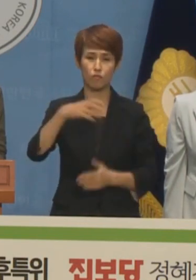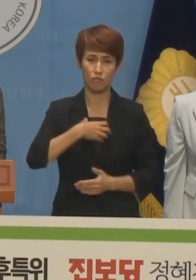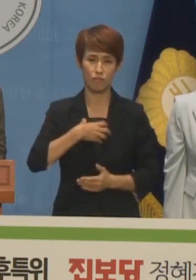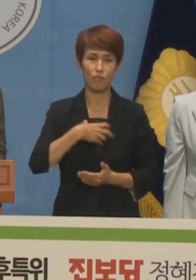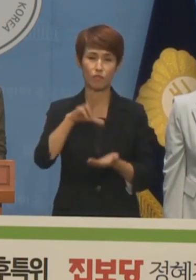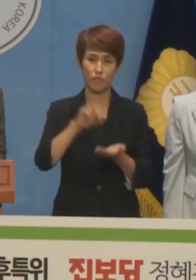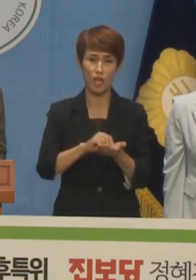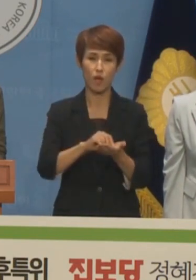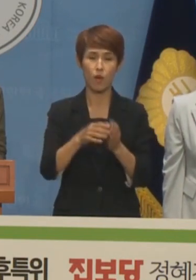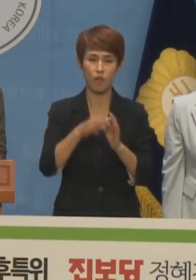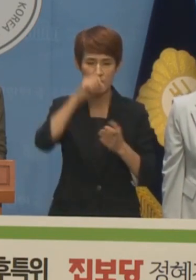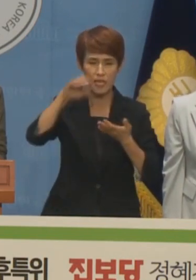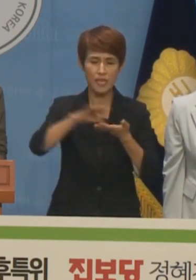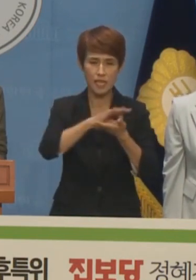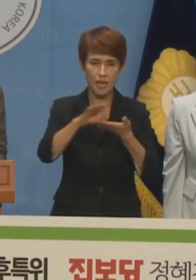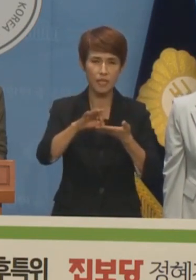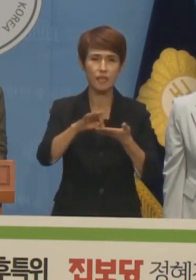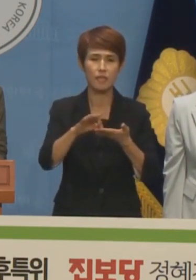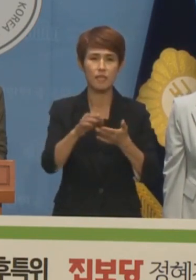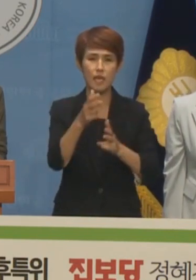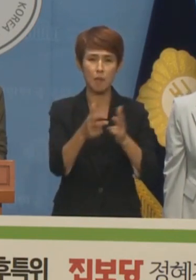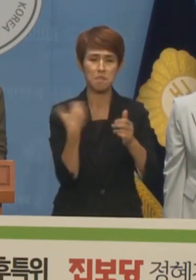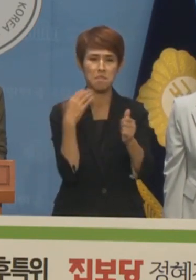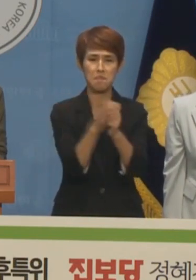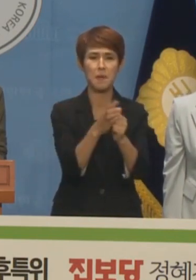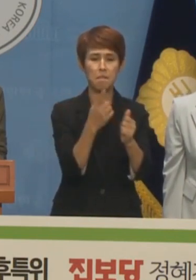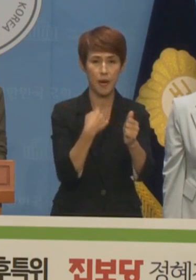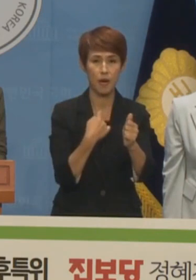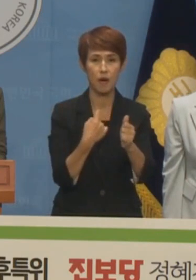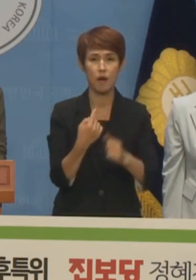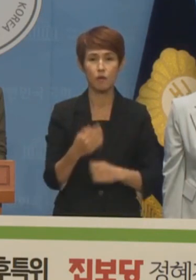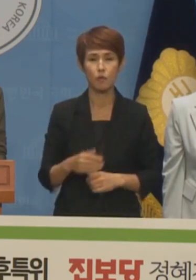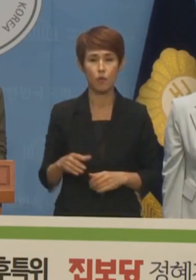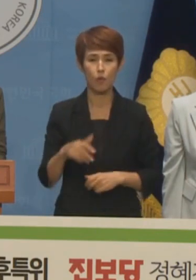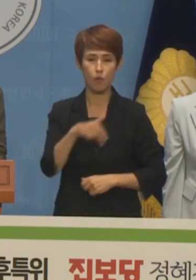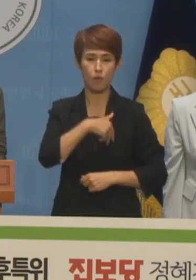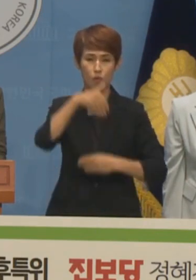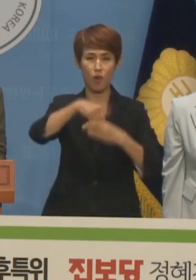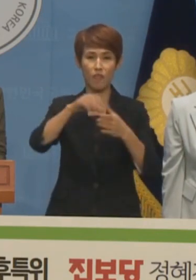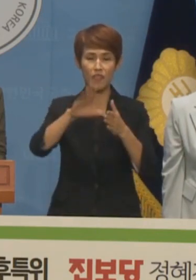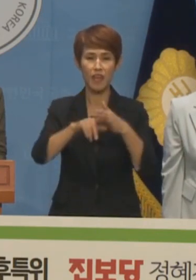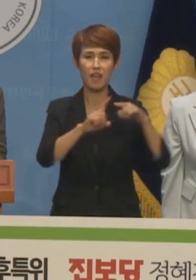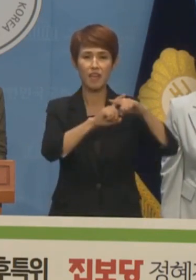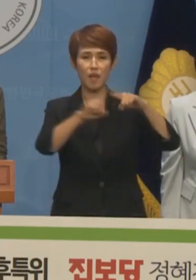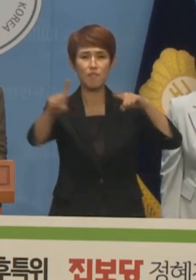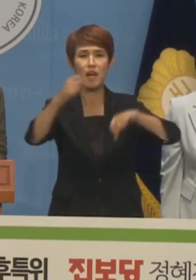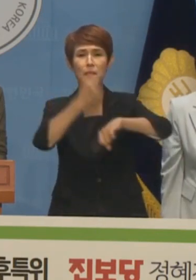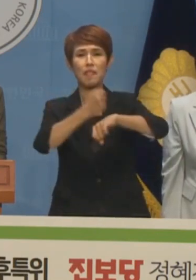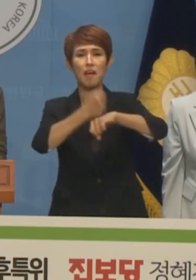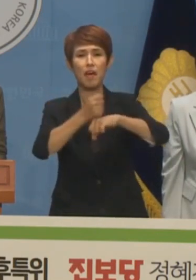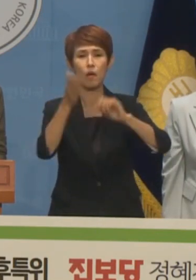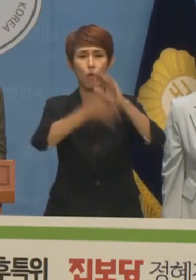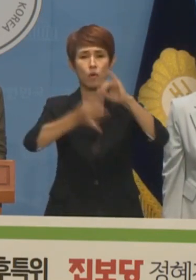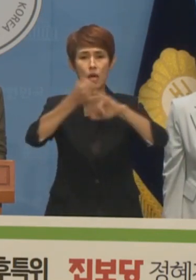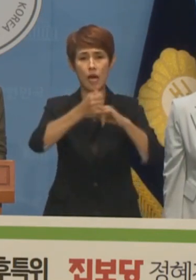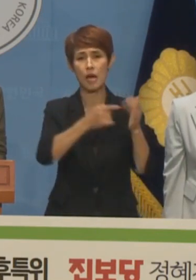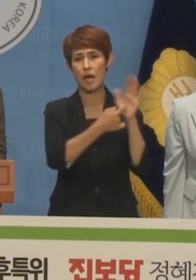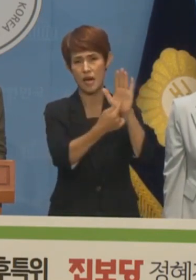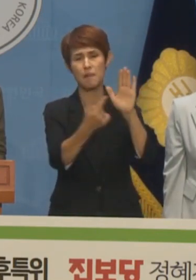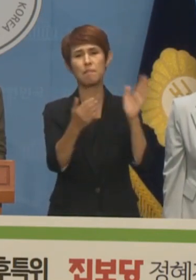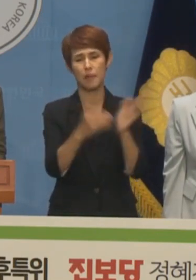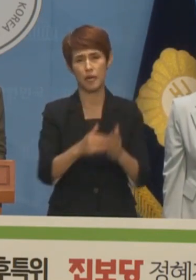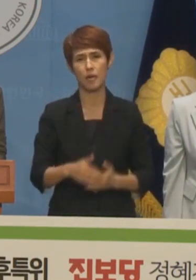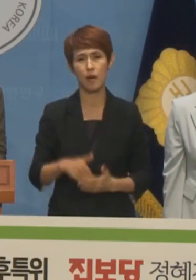직접 담당하기도 했고, 지난 총선에서 케이블카 건설 추진을 공약으로 발표하는 등 환경 관련